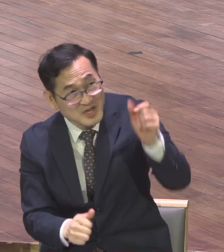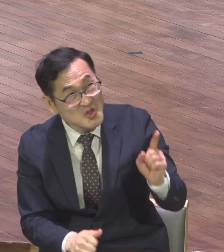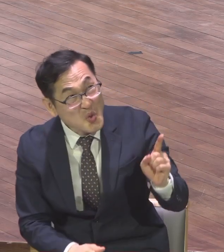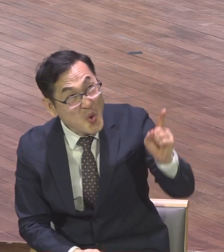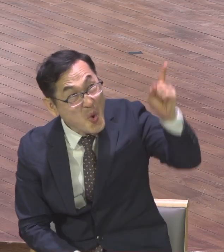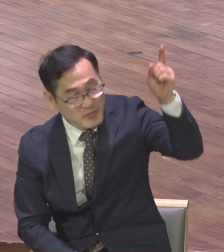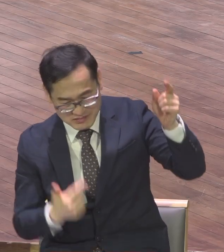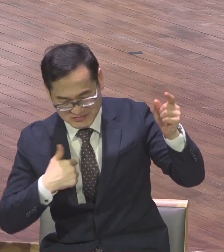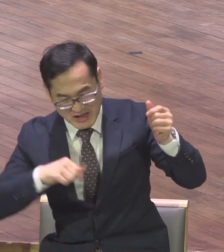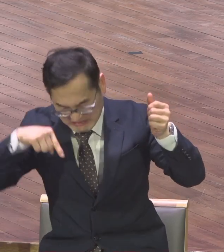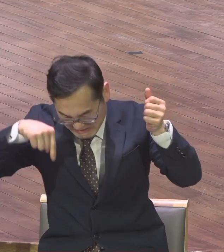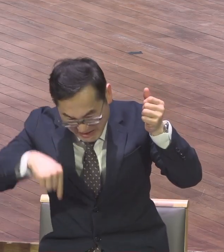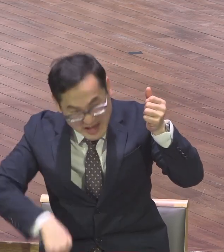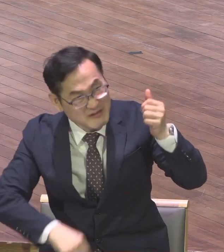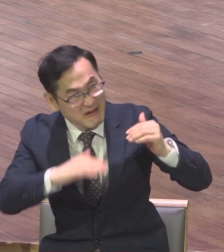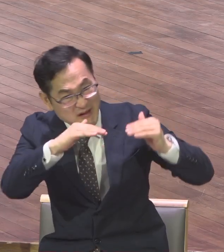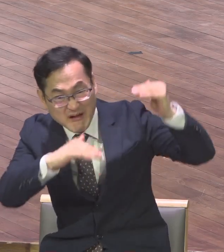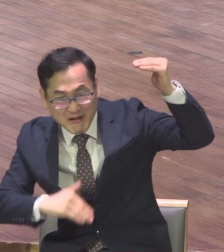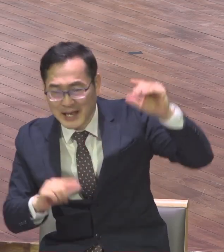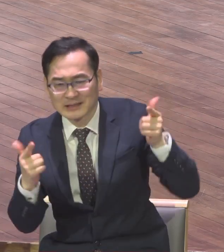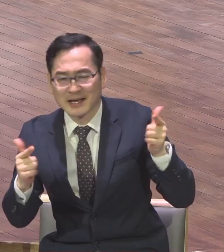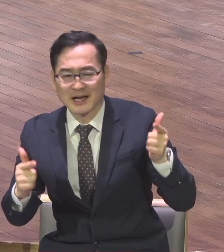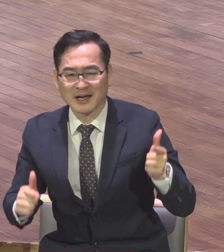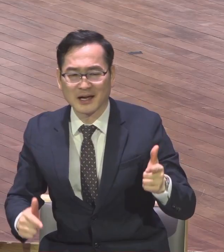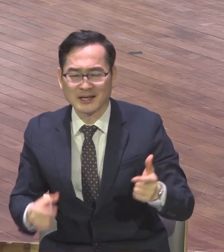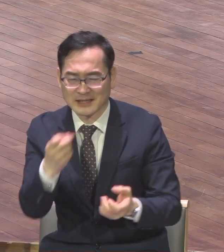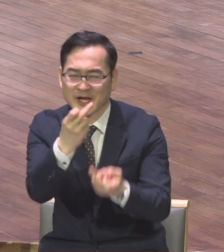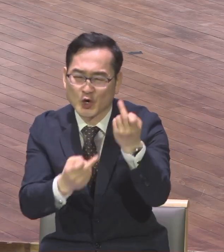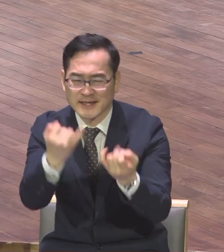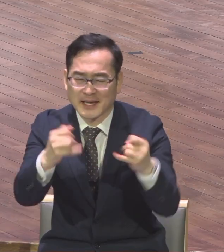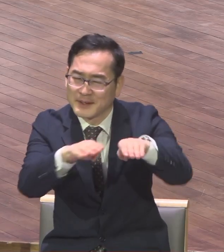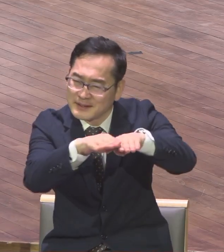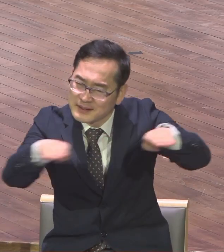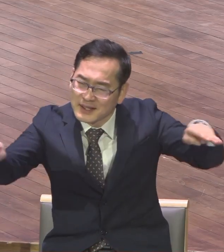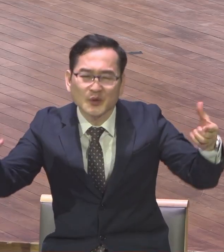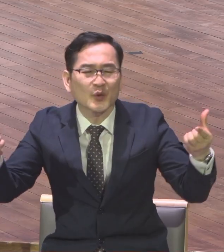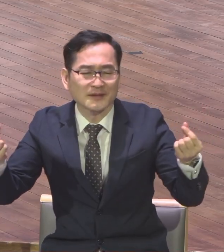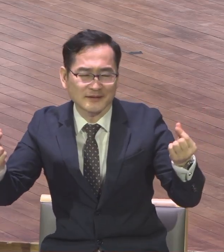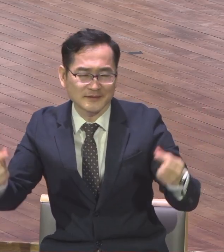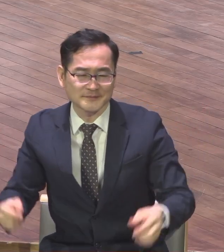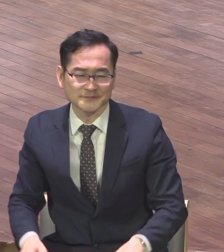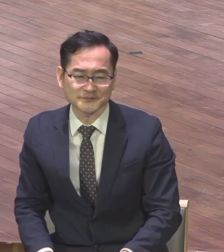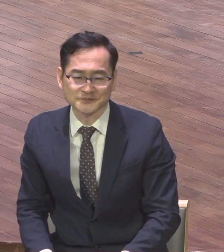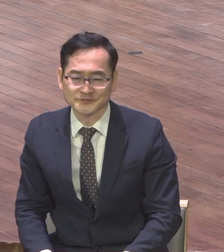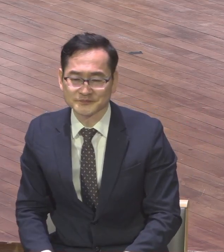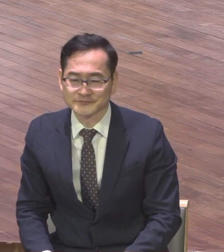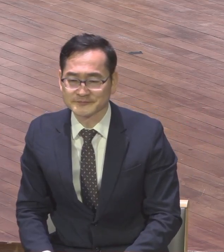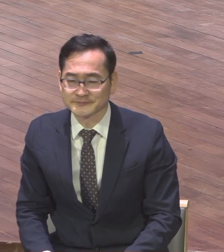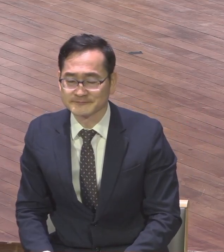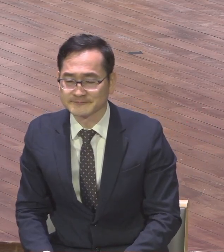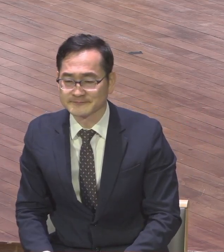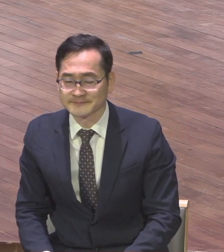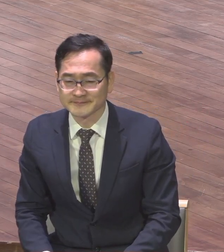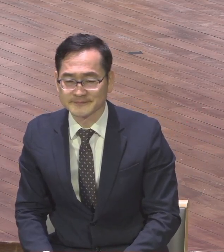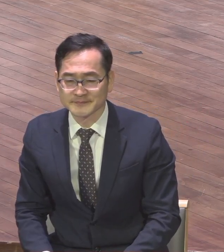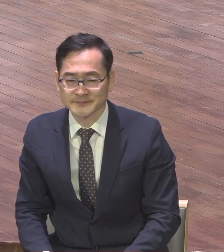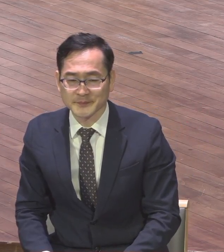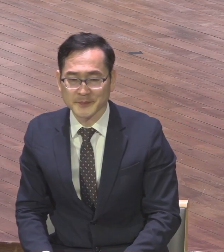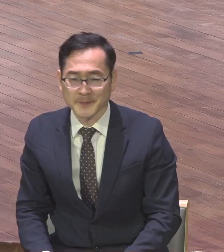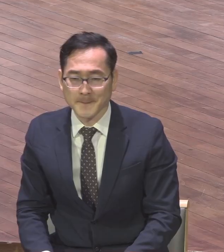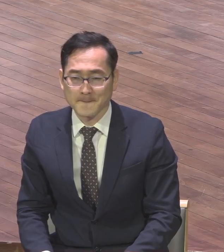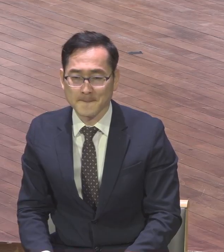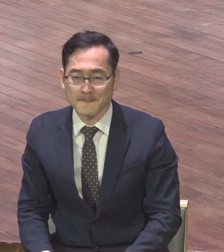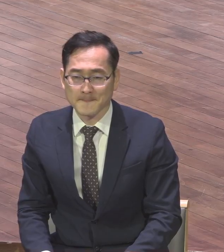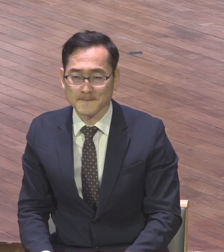낮고가 아니에요. 모두가 뭐요? 형제 자매라는 거죠. 형제 자매. 이